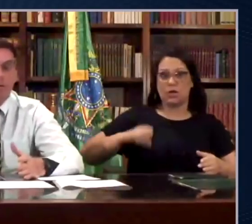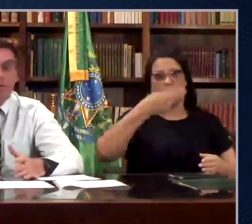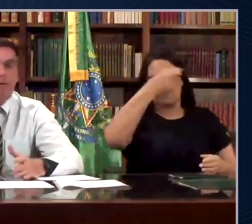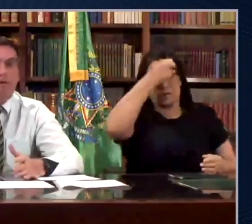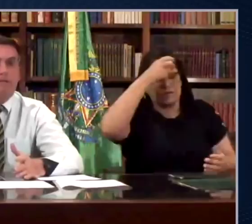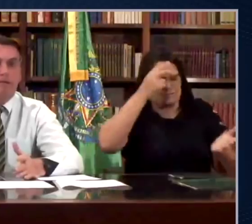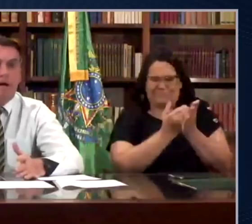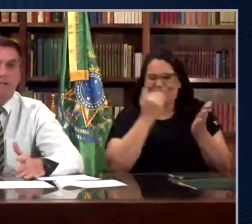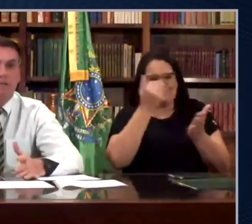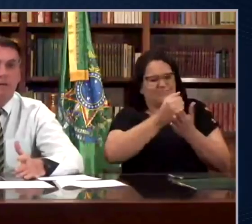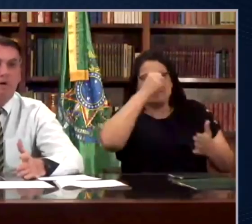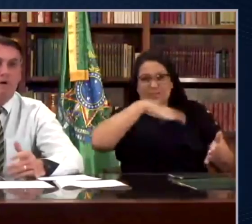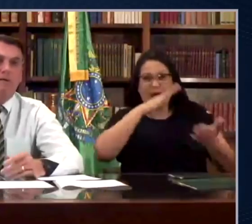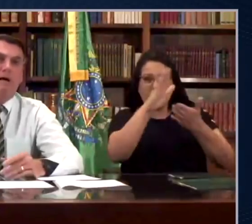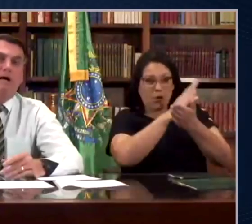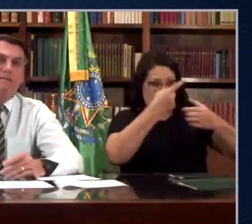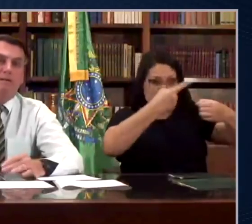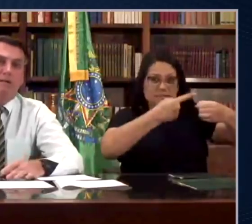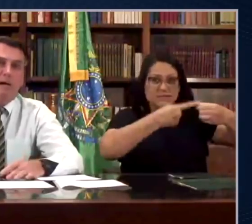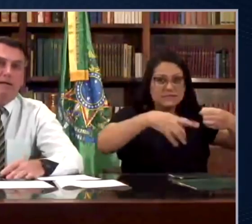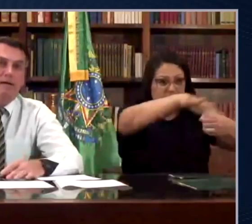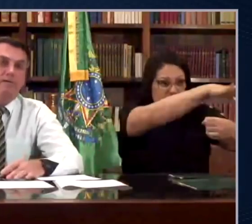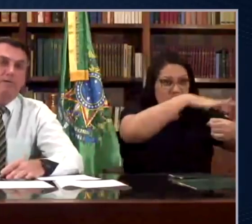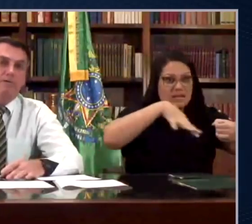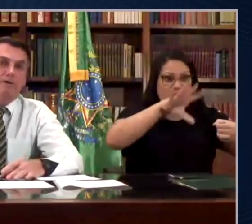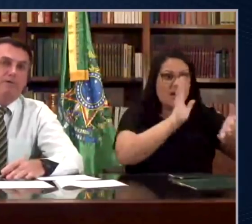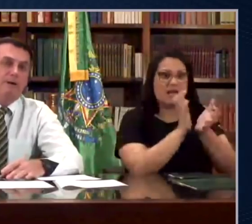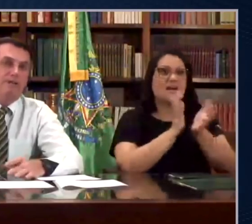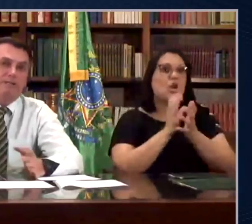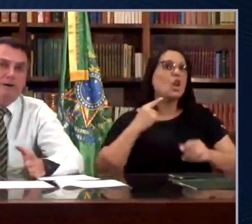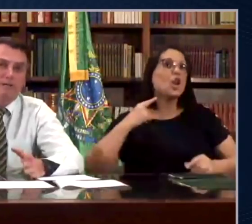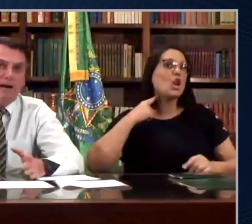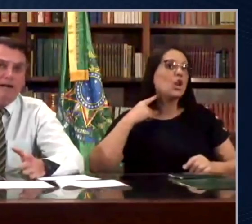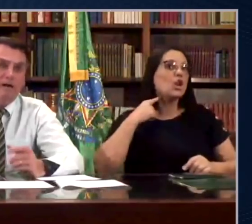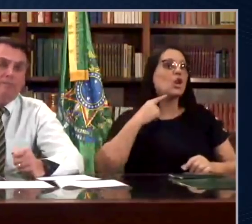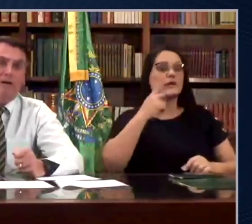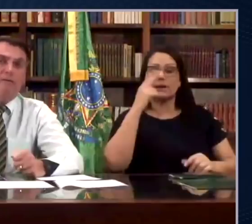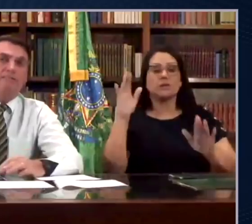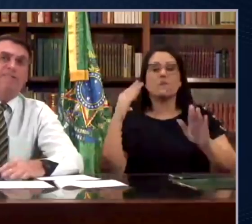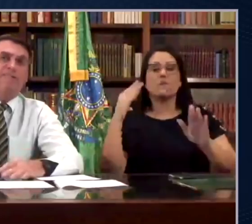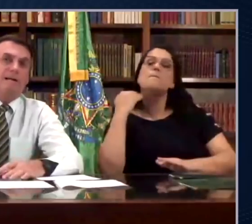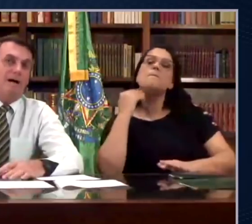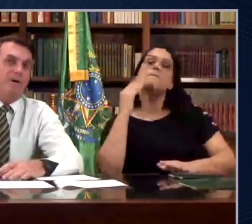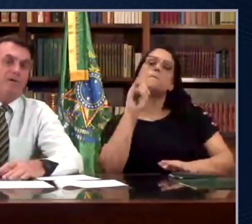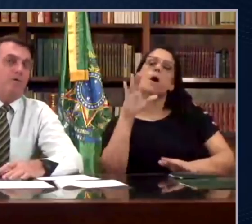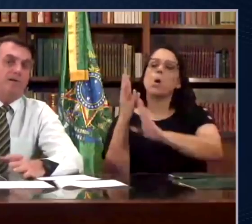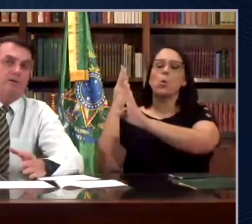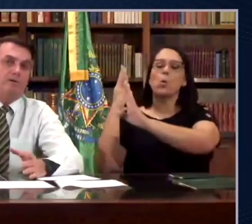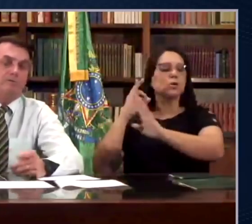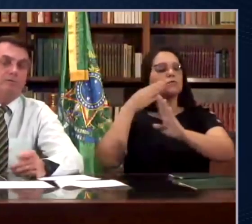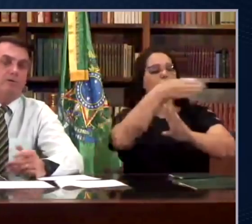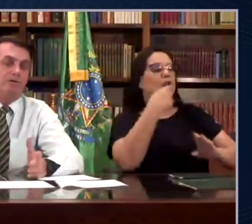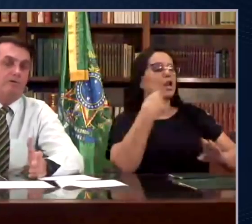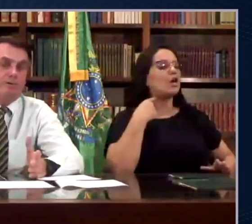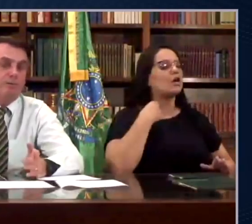Isso é um absurdo, até porque tem cidade onde a casa lotérica funciona como agência bancária. Para o elemento sacar o teu